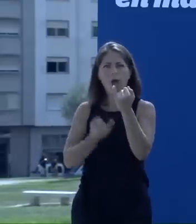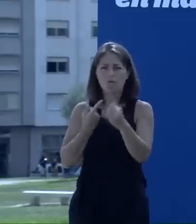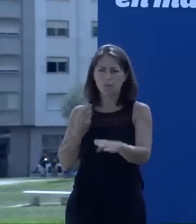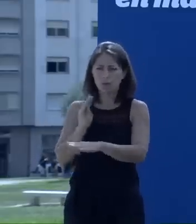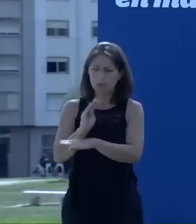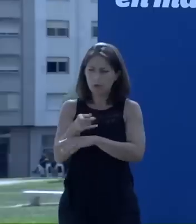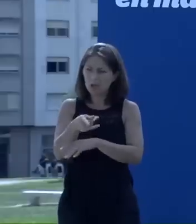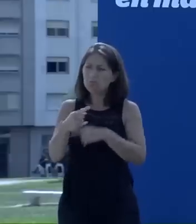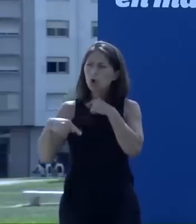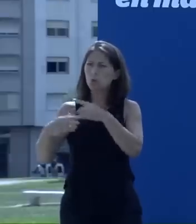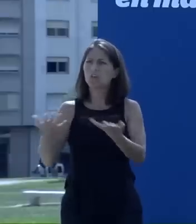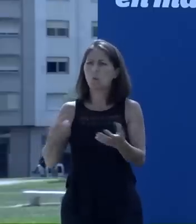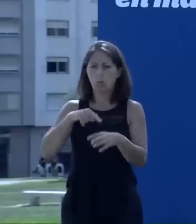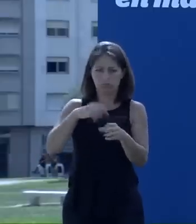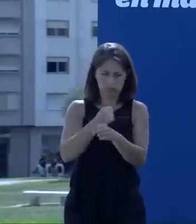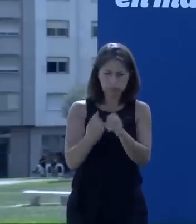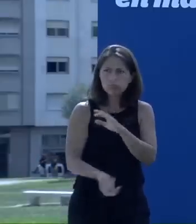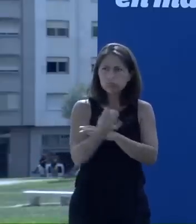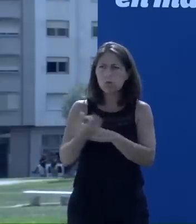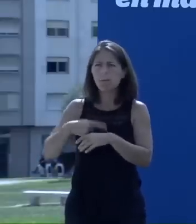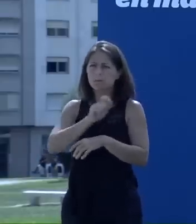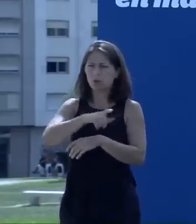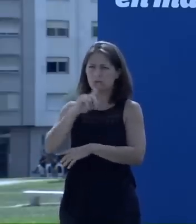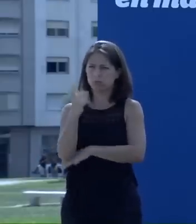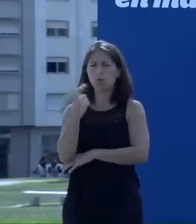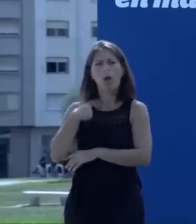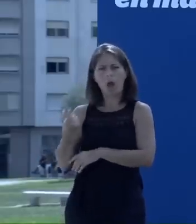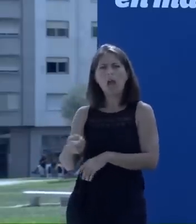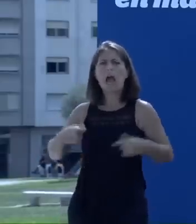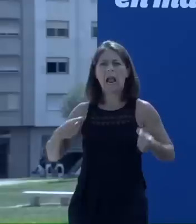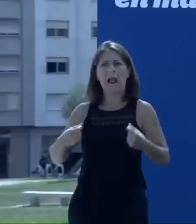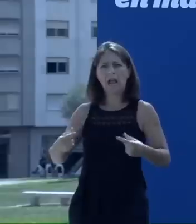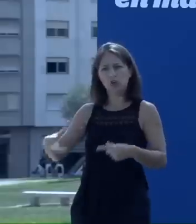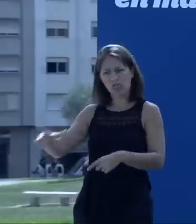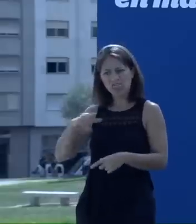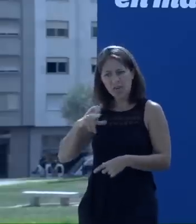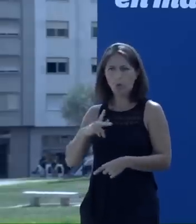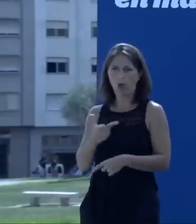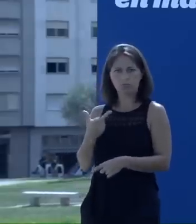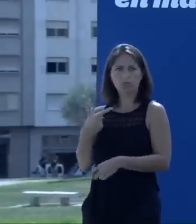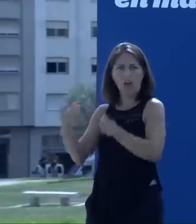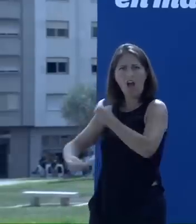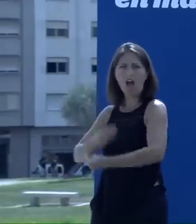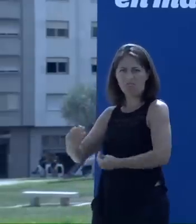xerar emprego e vai fixar poboación, debémoslo de facer. Din de nós aqueles